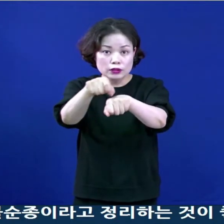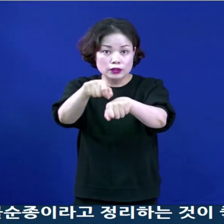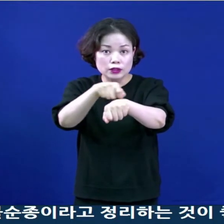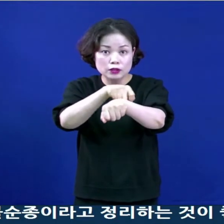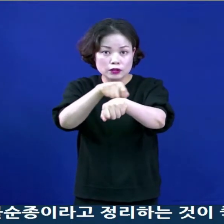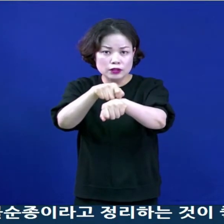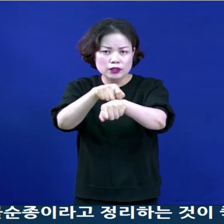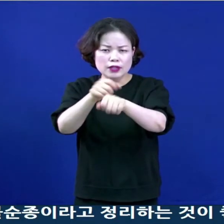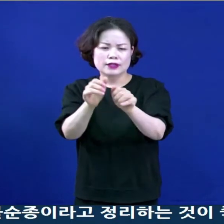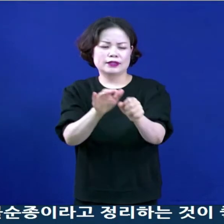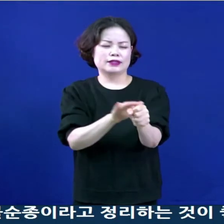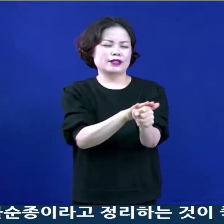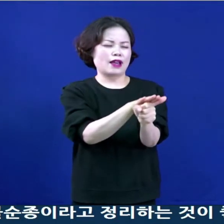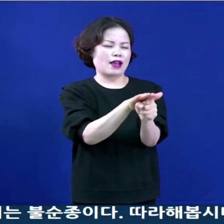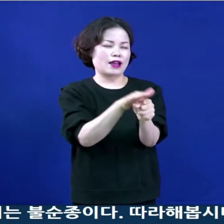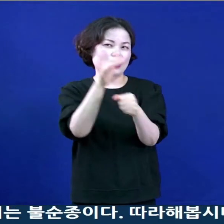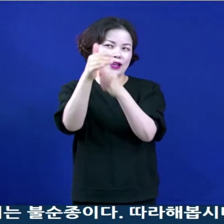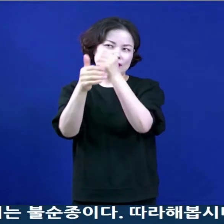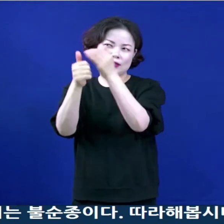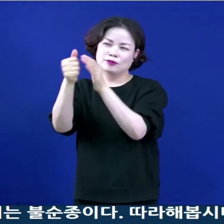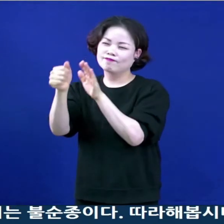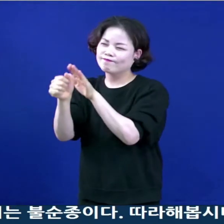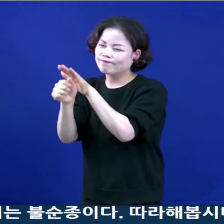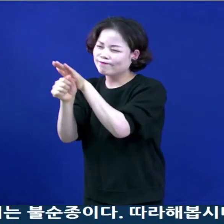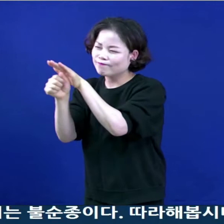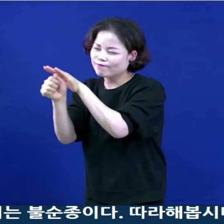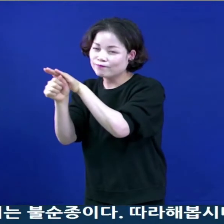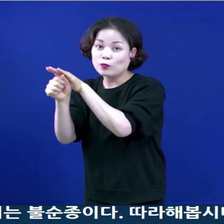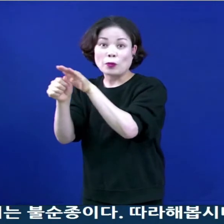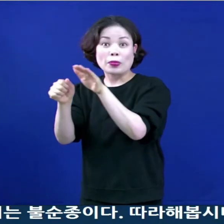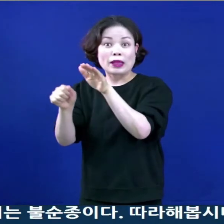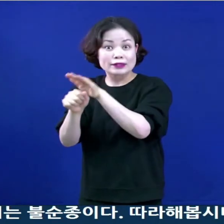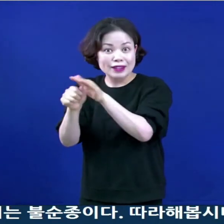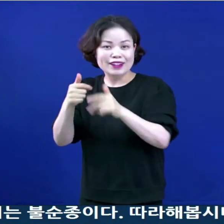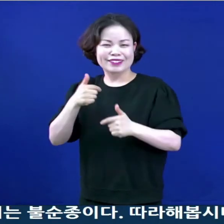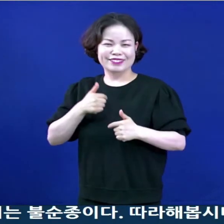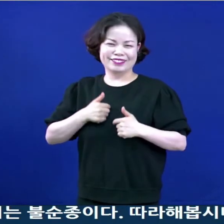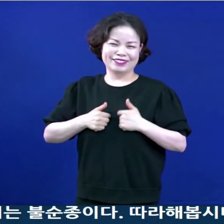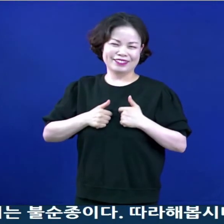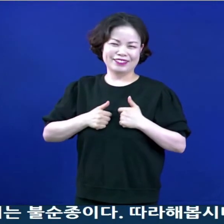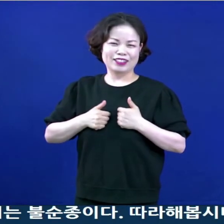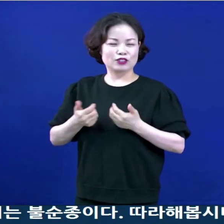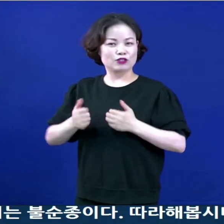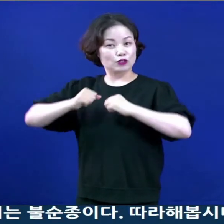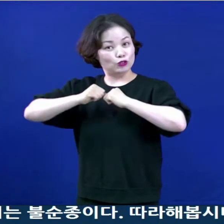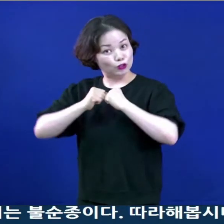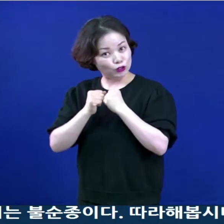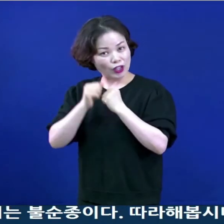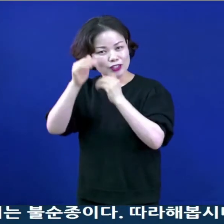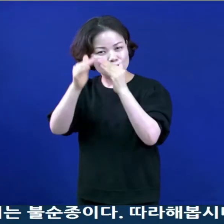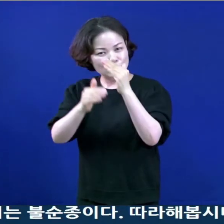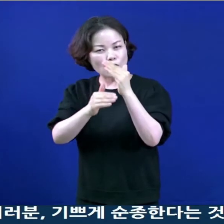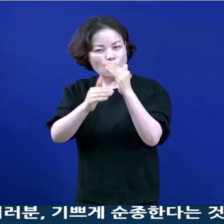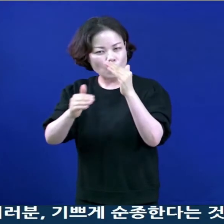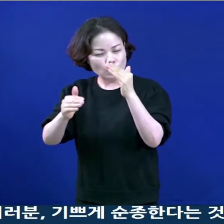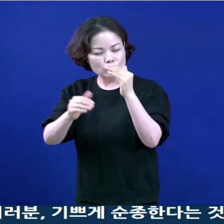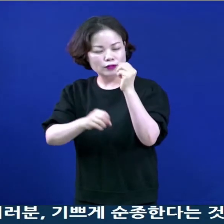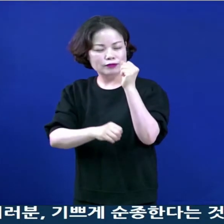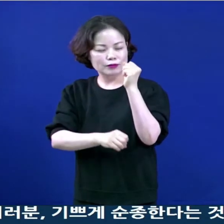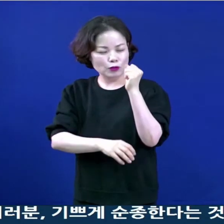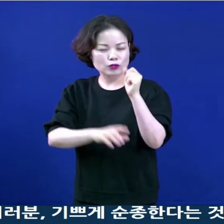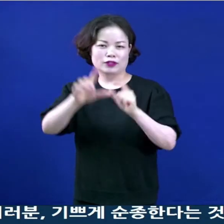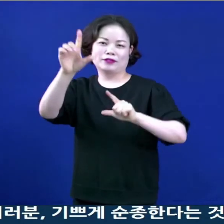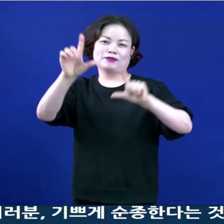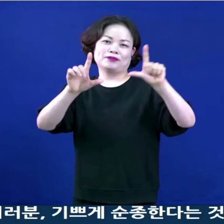특별히 사랑으로, 하나님을 사랑해서 사랑으로 기쁘게 순종하는 것은 성도의 본연의